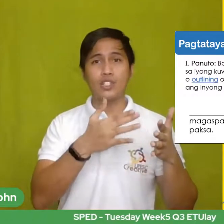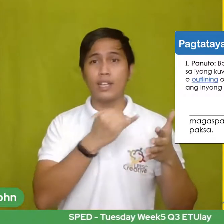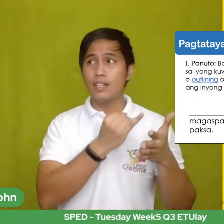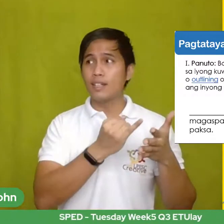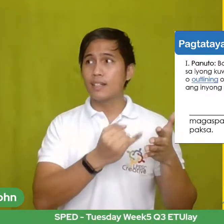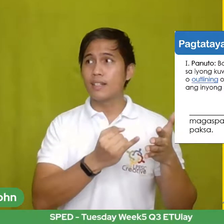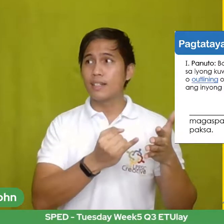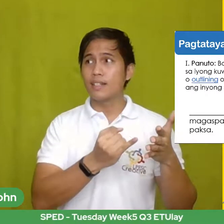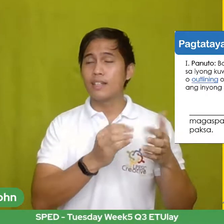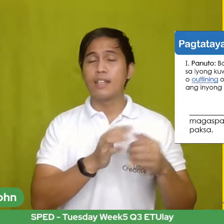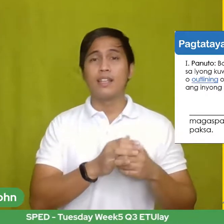sketching,